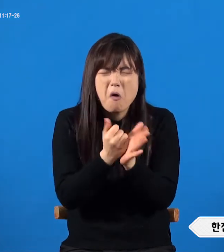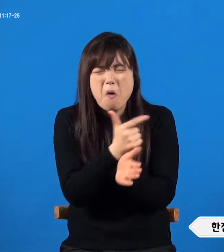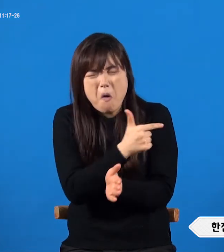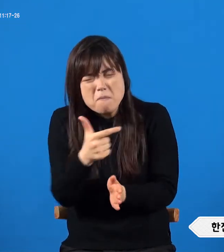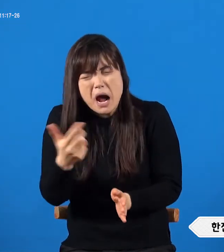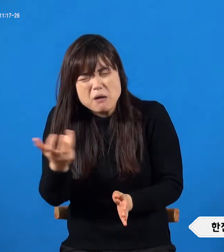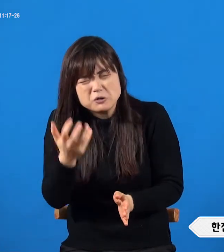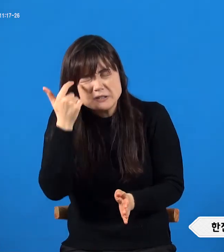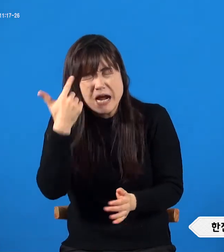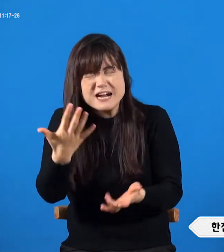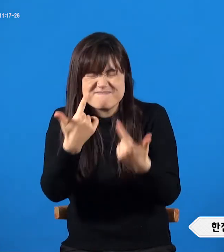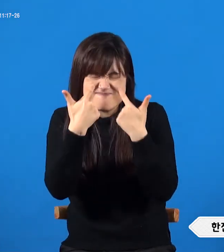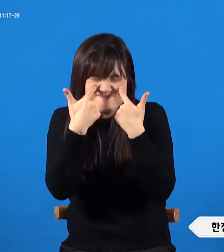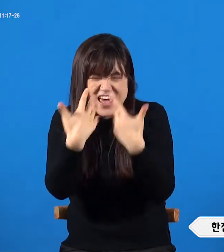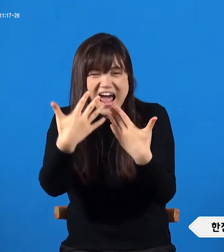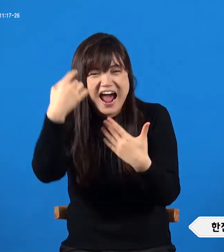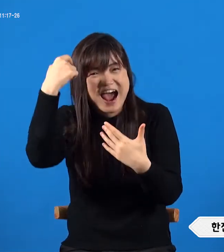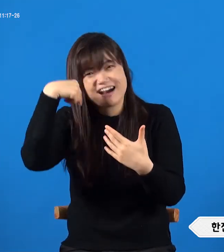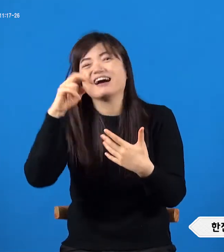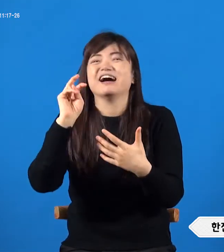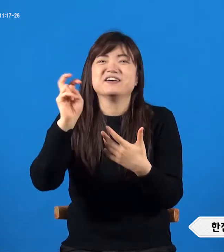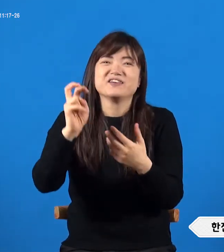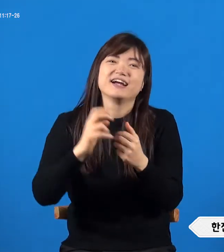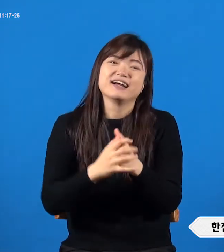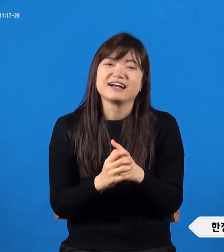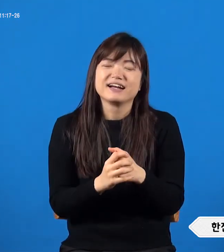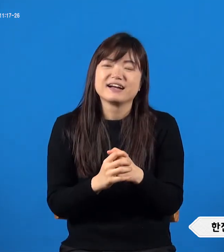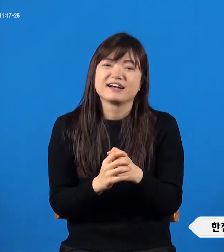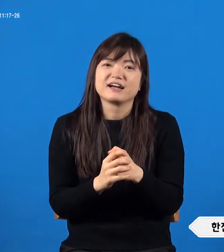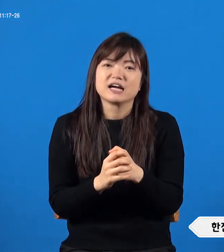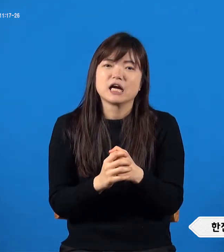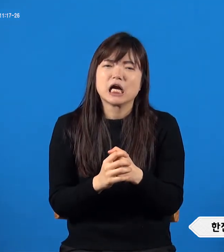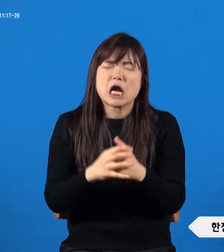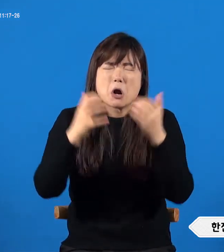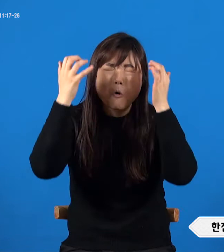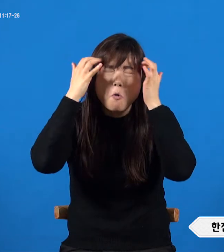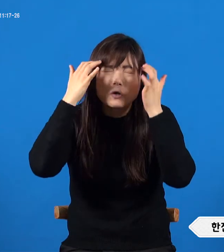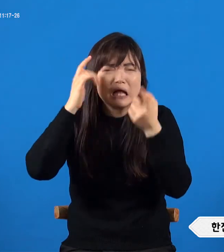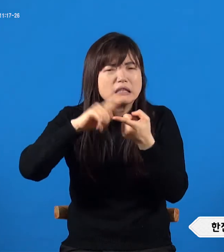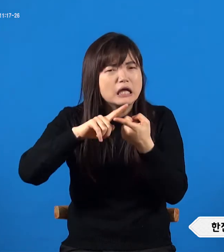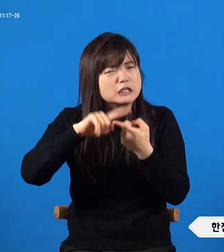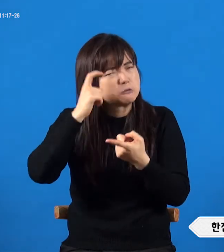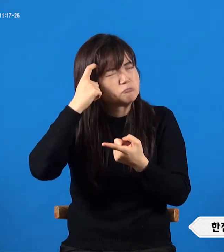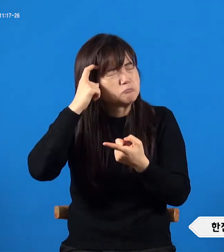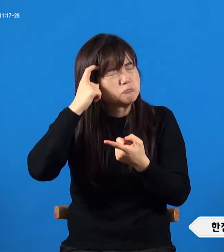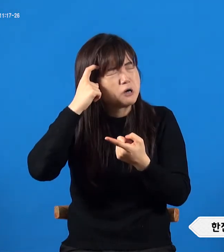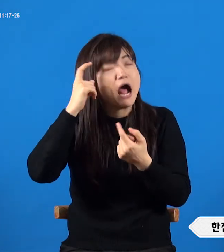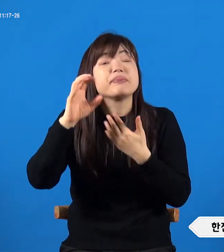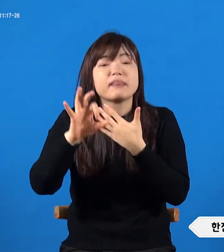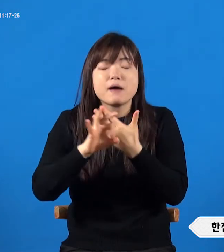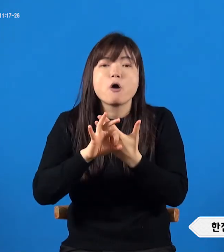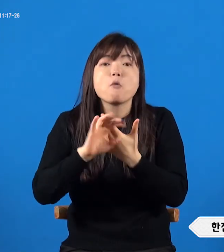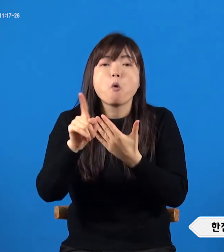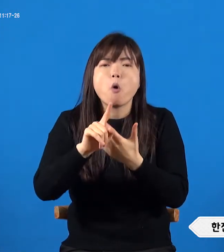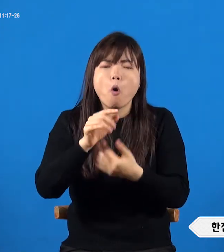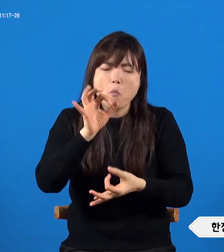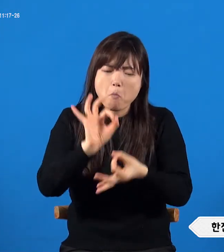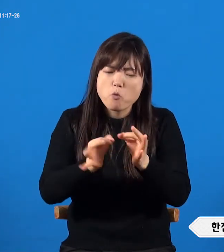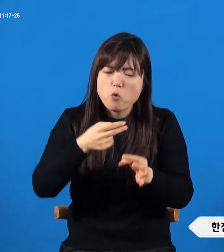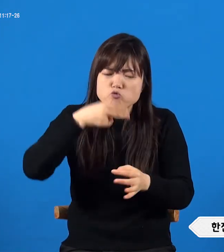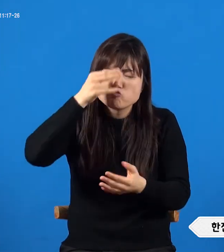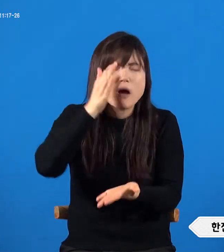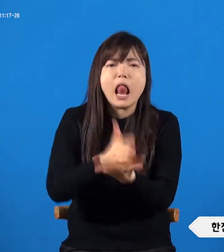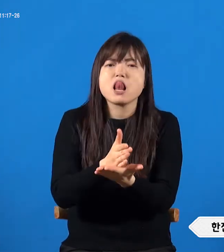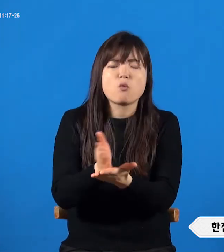아이고 얼마나 아프셨을까? 그게 그냥 팍팍 와 닿지 않겠습니까? 고난을 묵상하게 하기 위한 것이라면